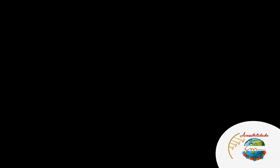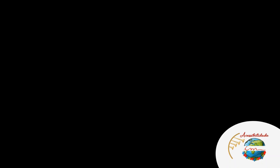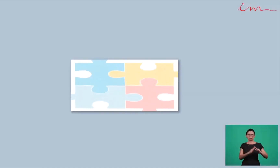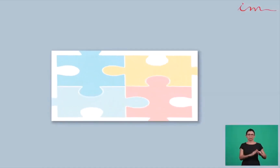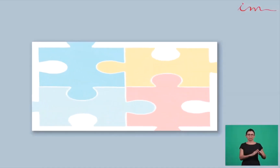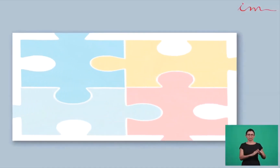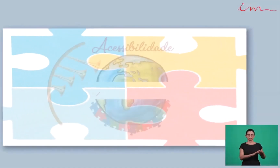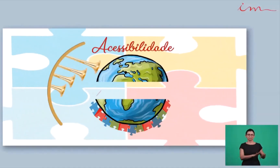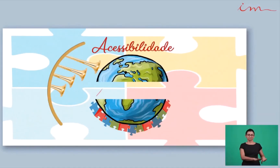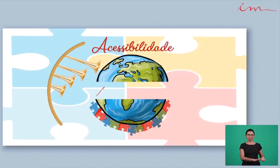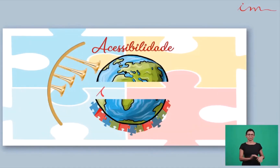Música.